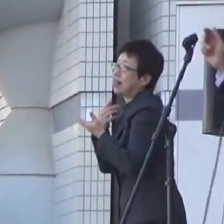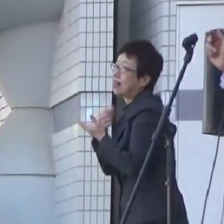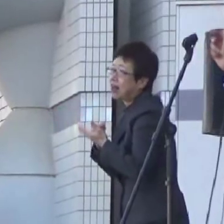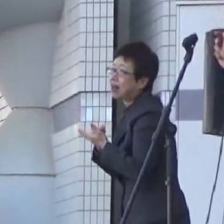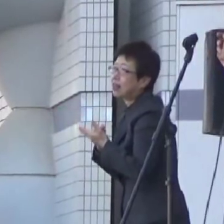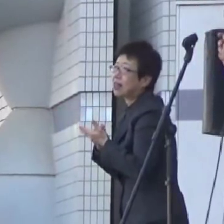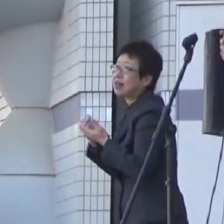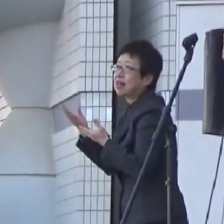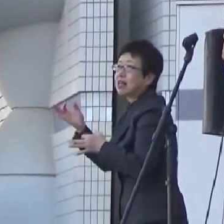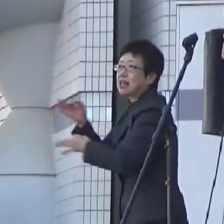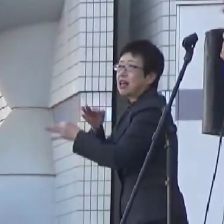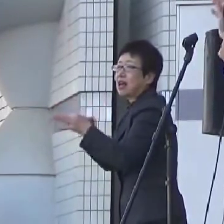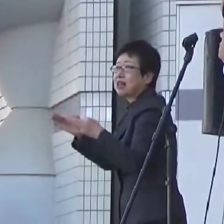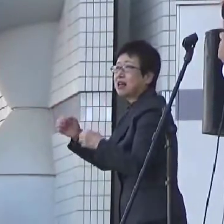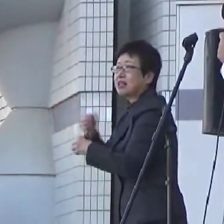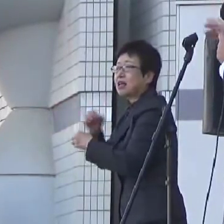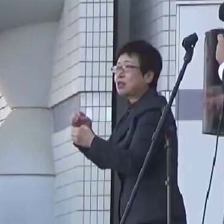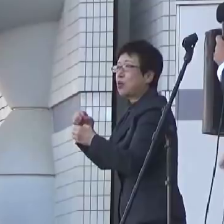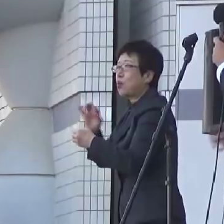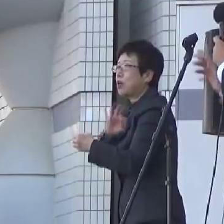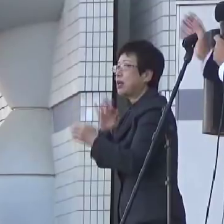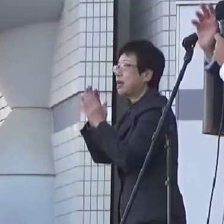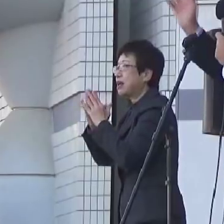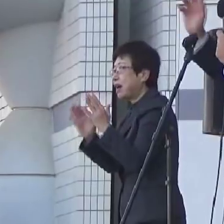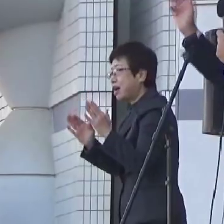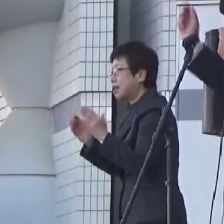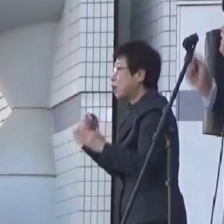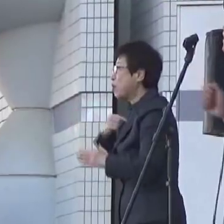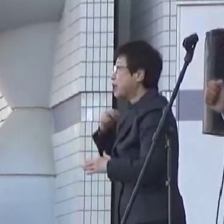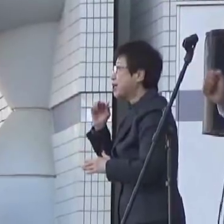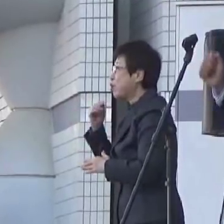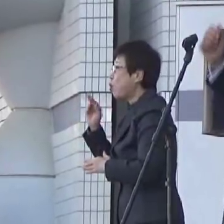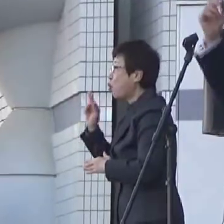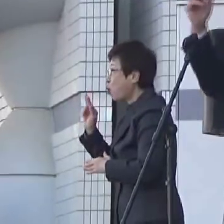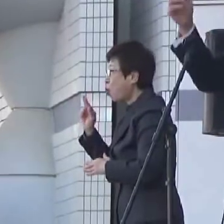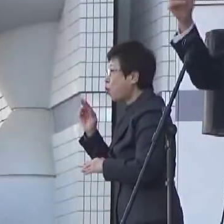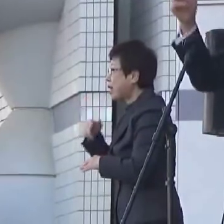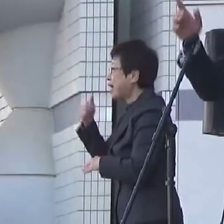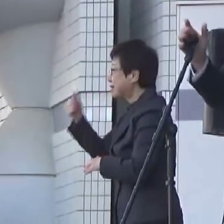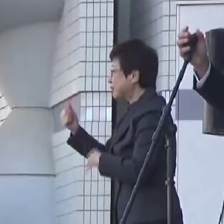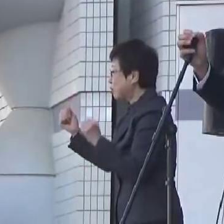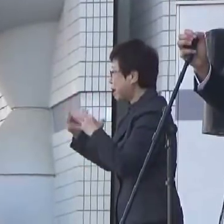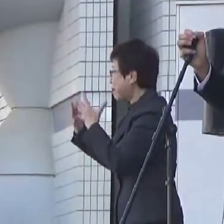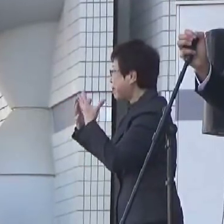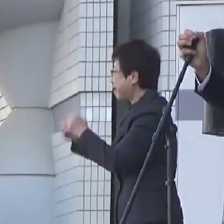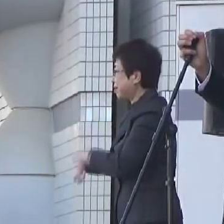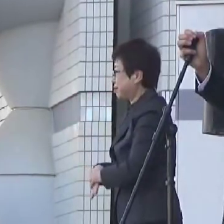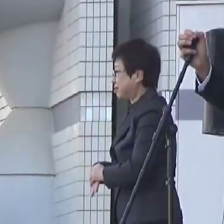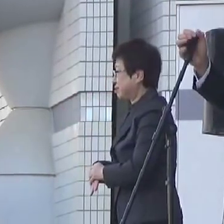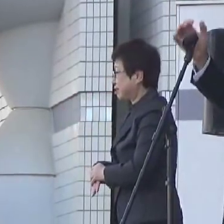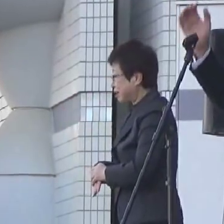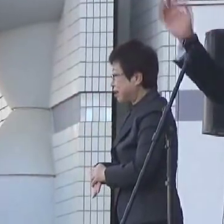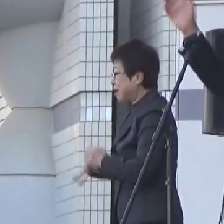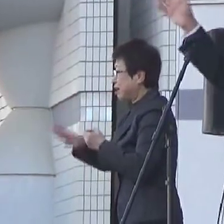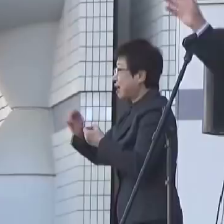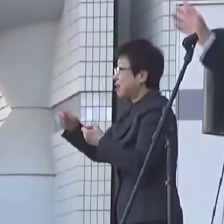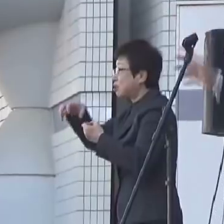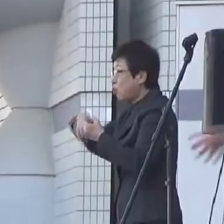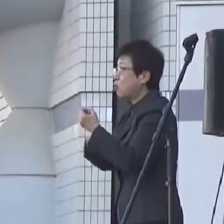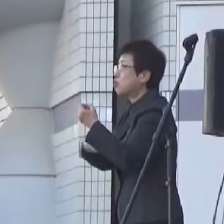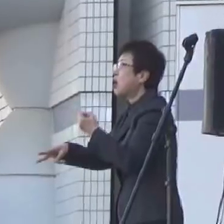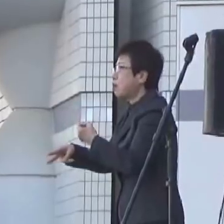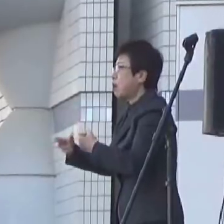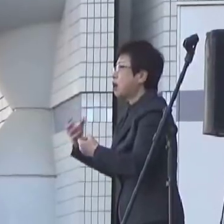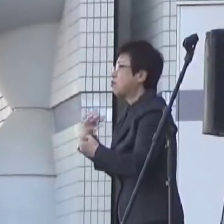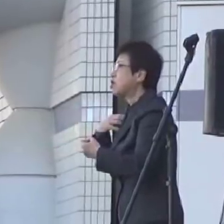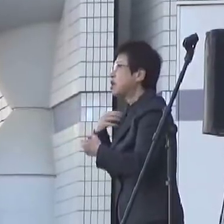経済産業委員会で私世耕大臣といろいろやり合ったんですね。で原発ゼロは無責任だ